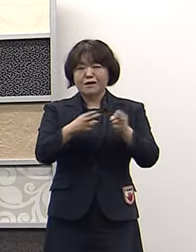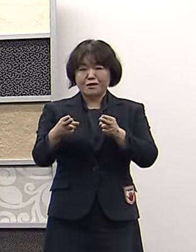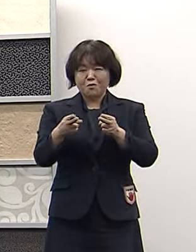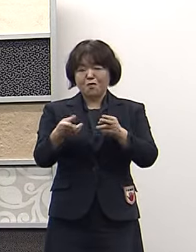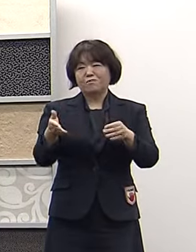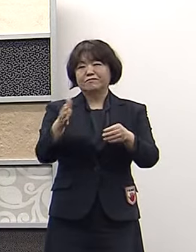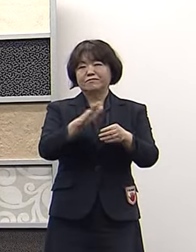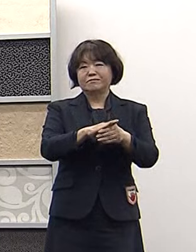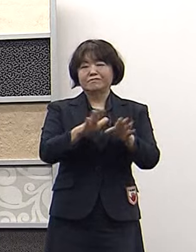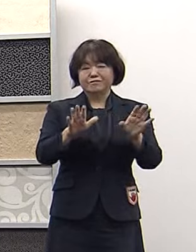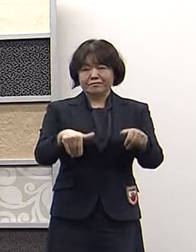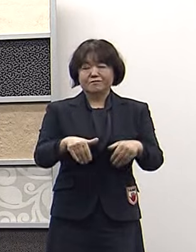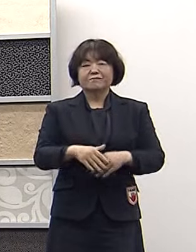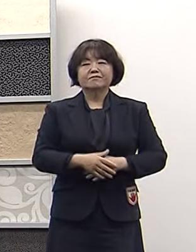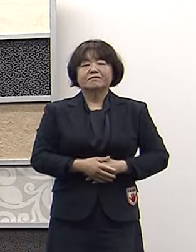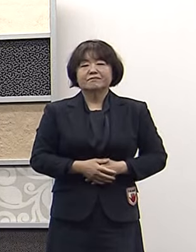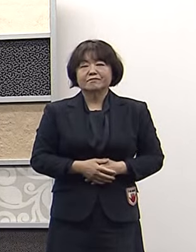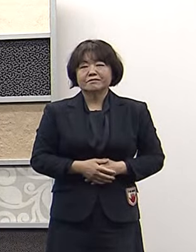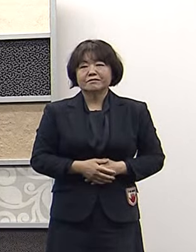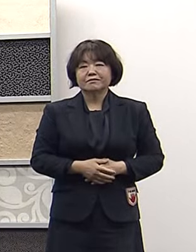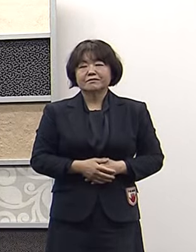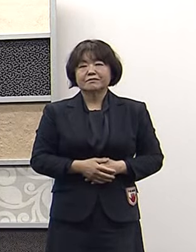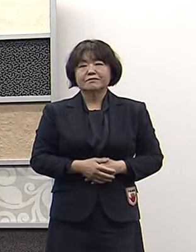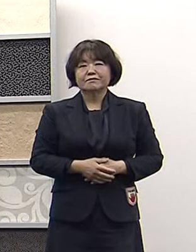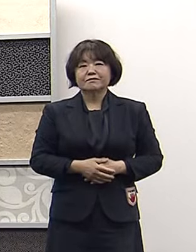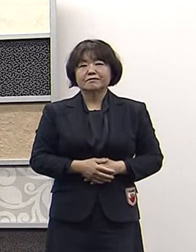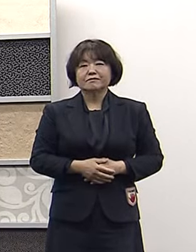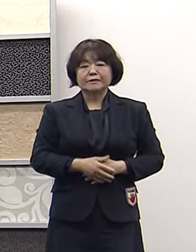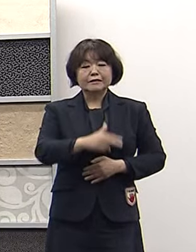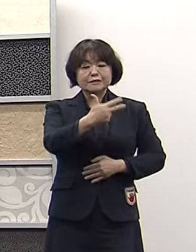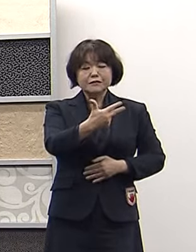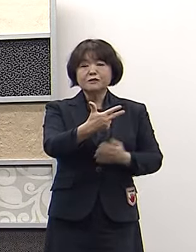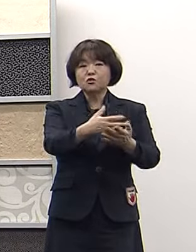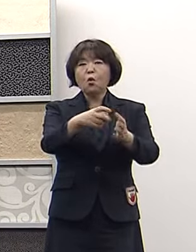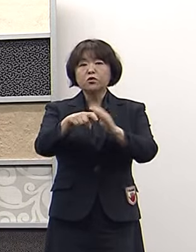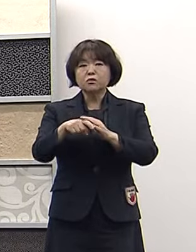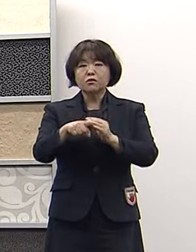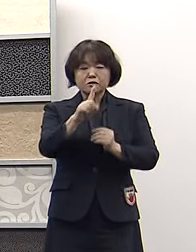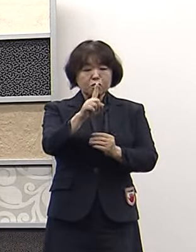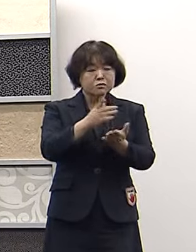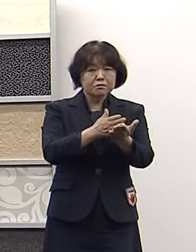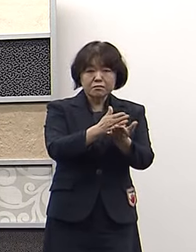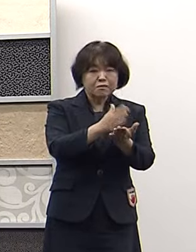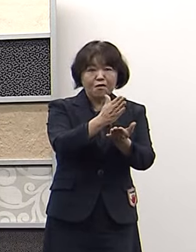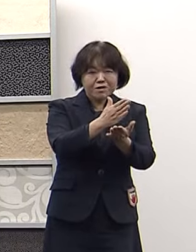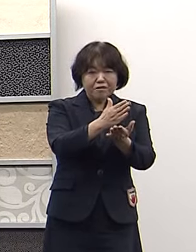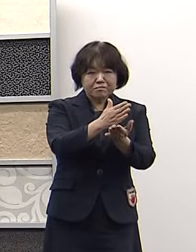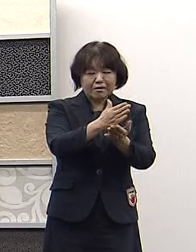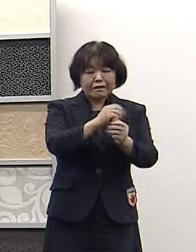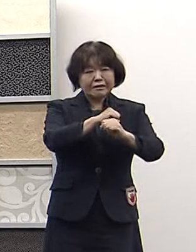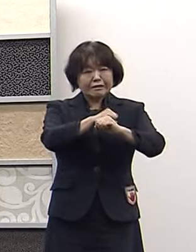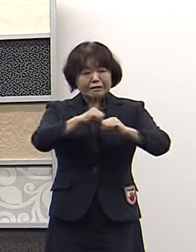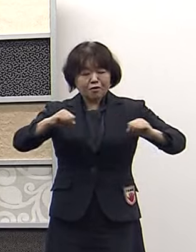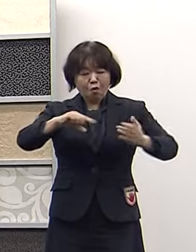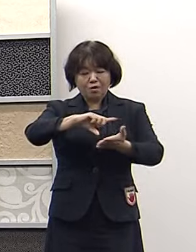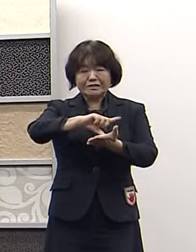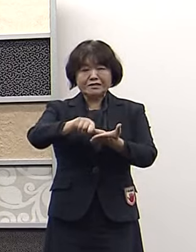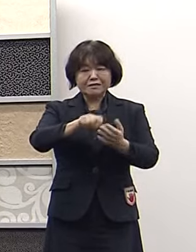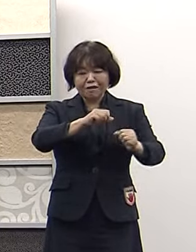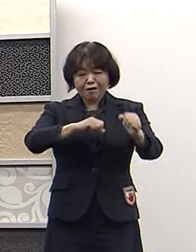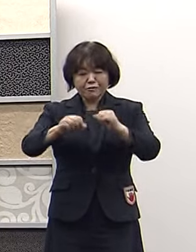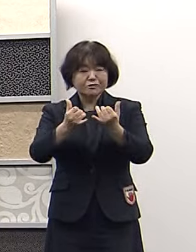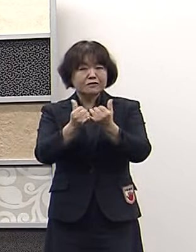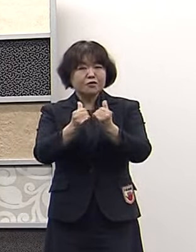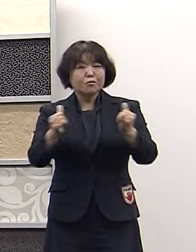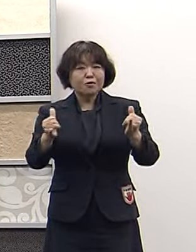に設けました。これによりまして、今度は市町村をまたがる形でご活躍された方なども対象とする